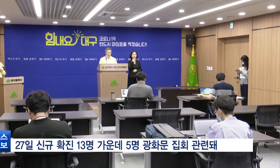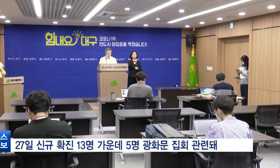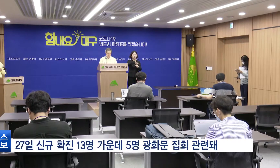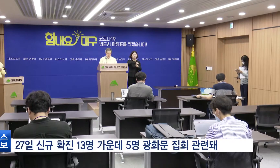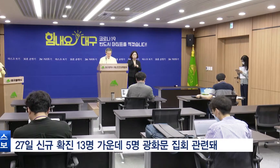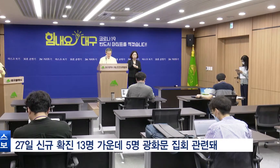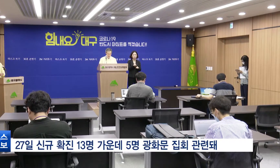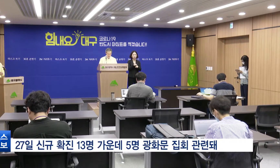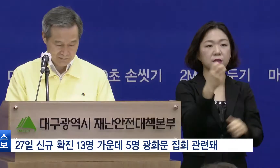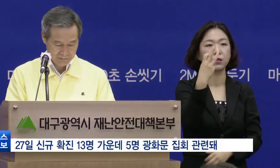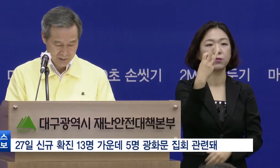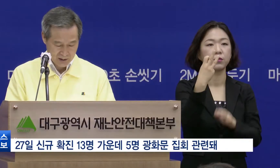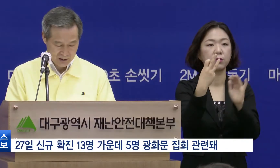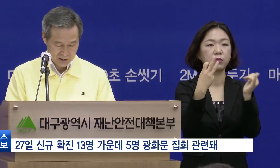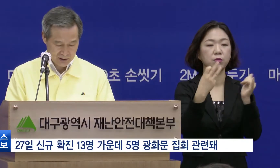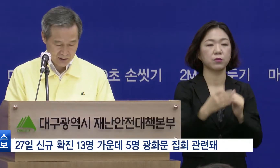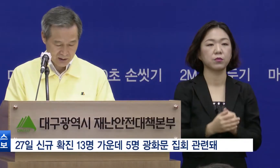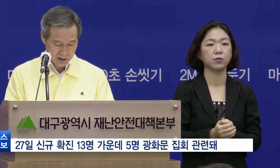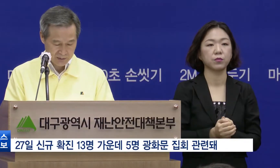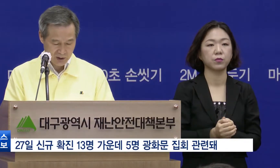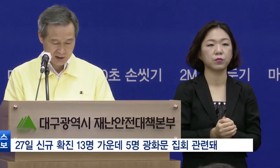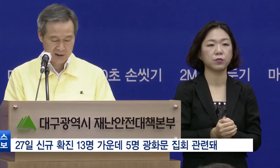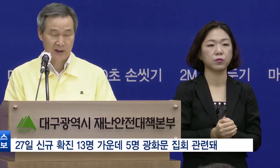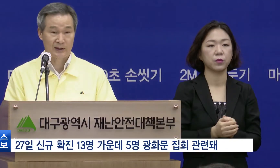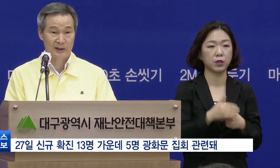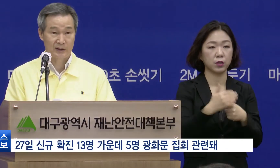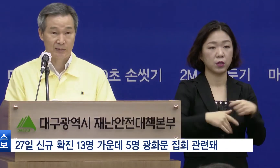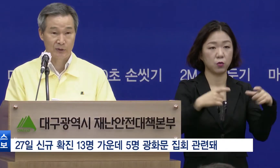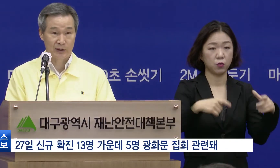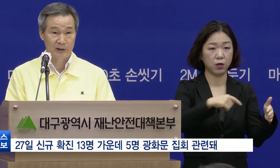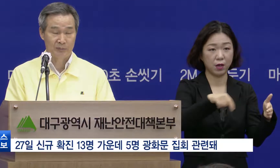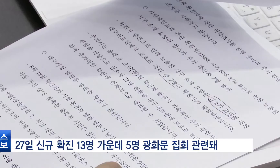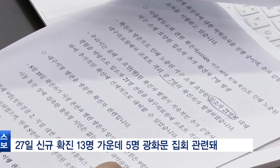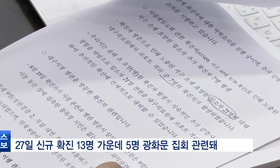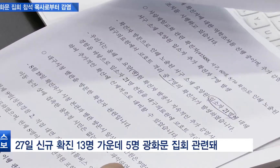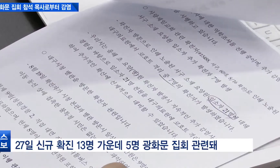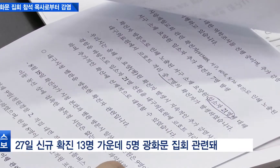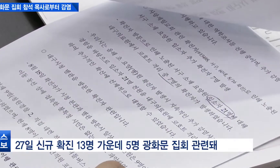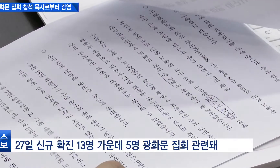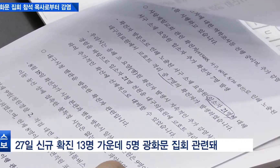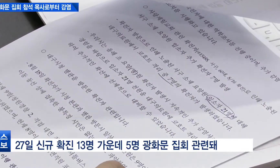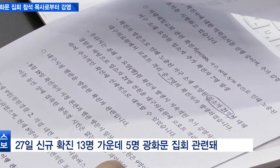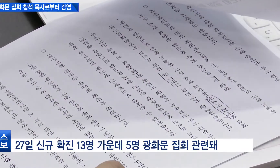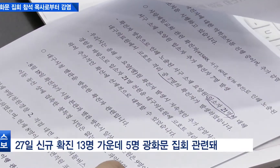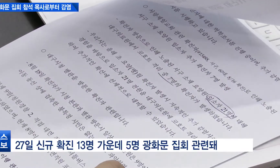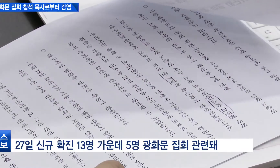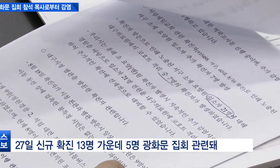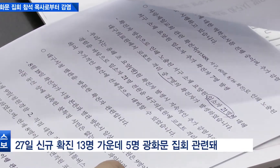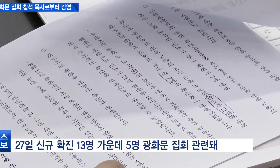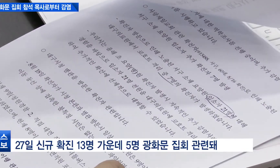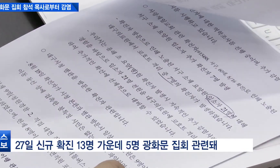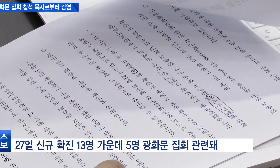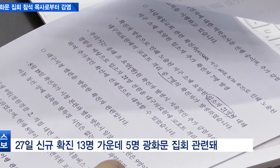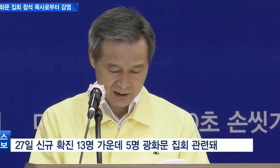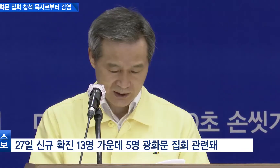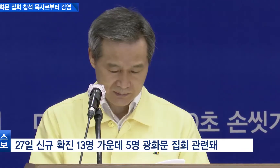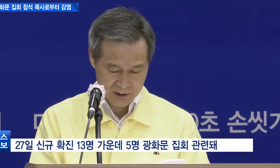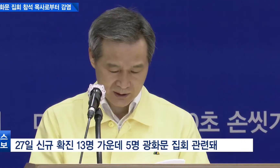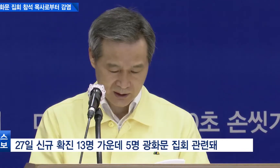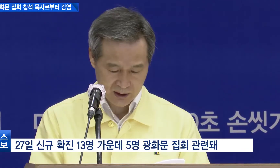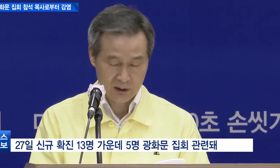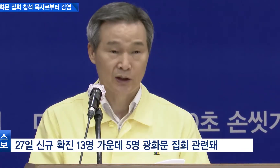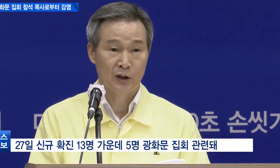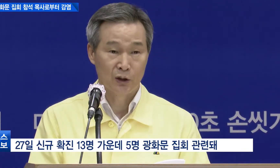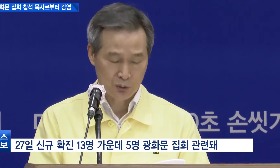27일 오전 0시 기준 대구시에서 발생한 코로나19 신규 확진 환자 13명 가운데 5명이 광화문에서 열린 8.15